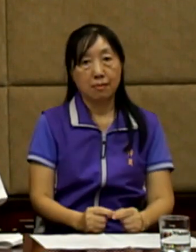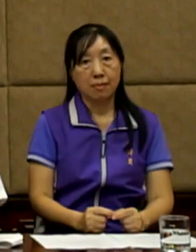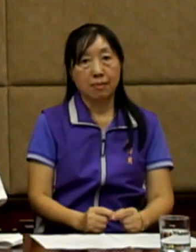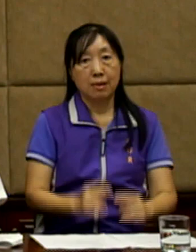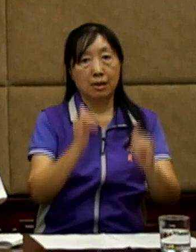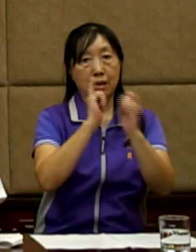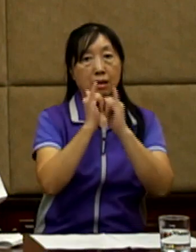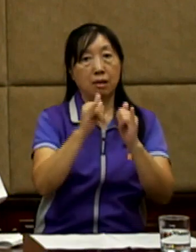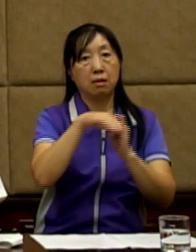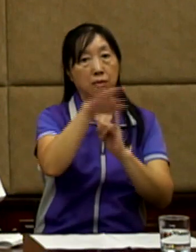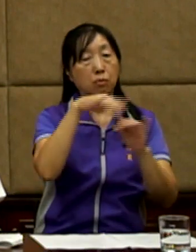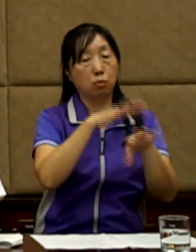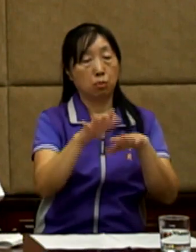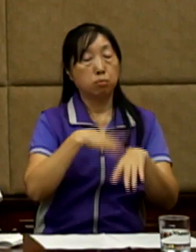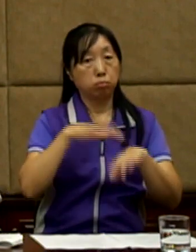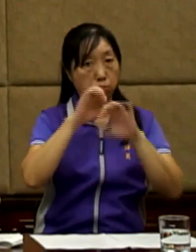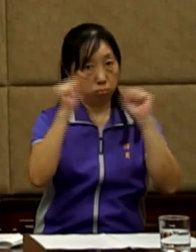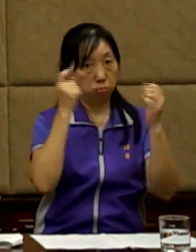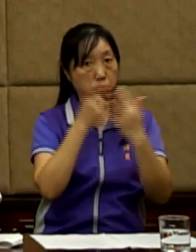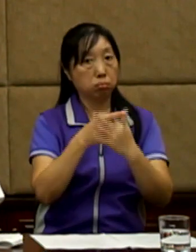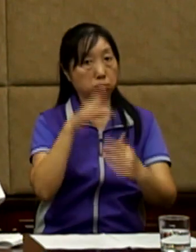会自由公平。